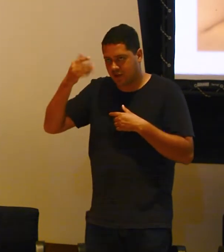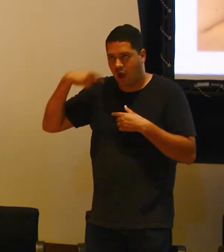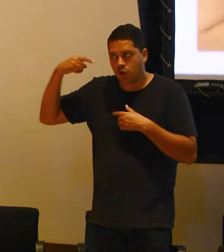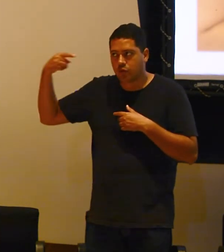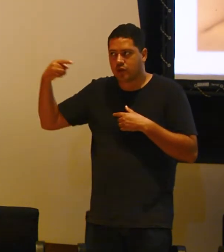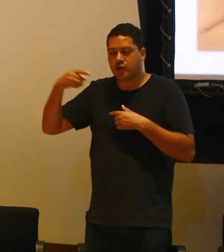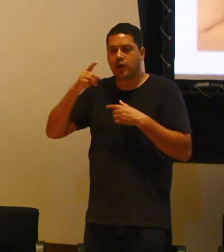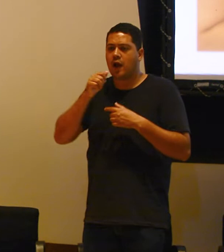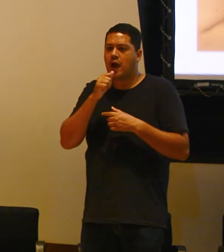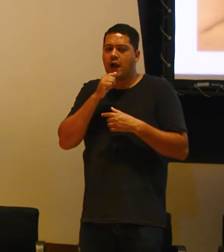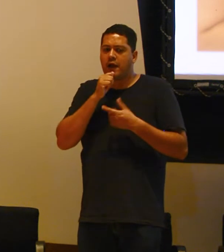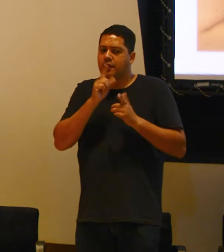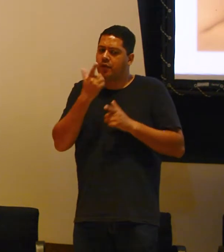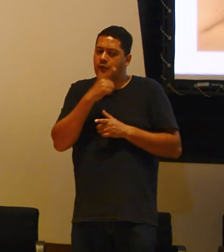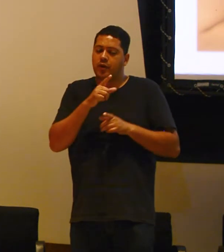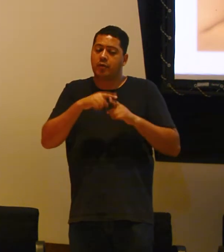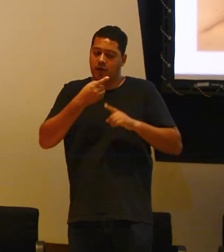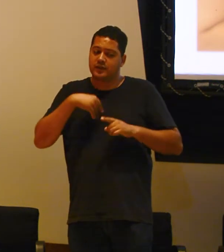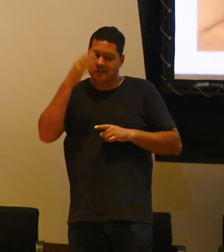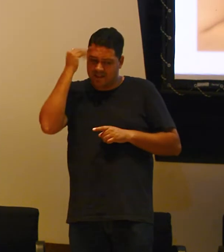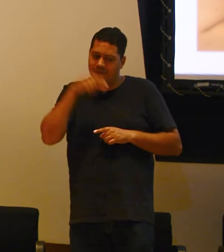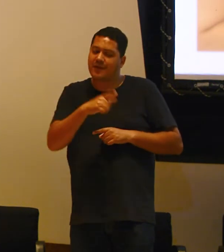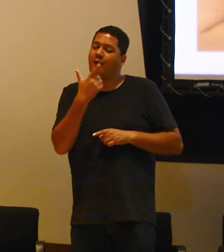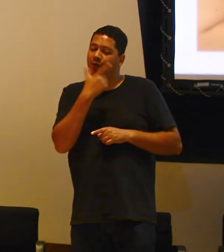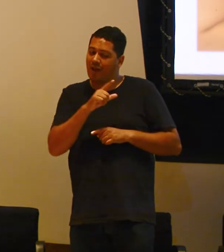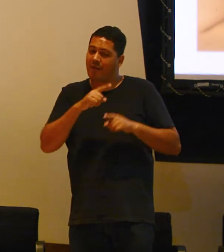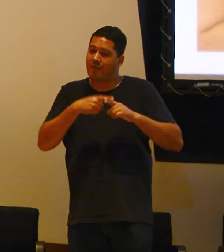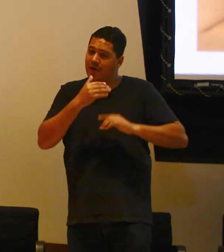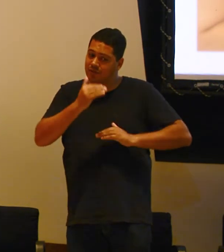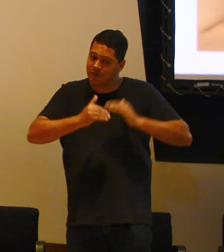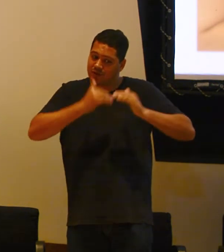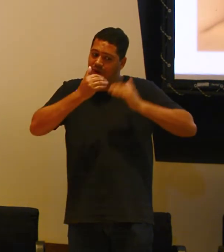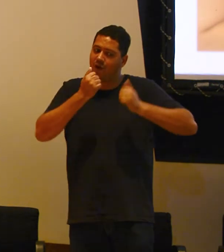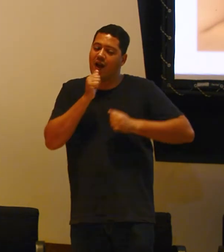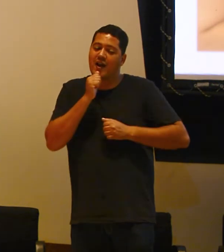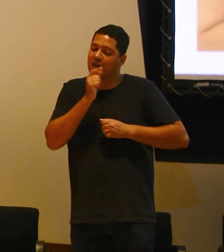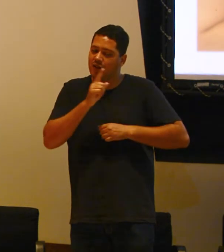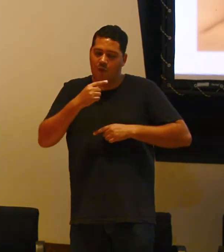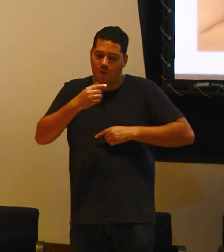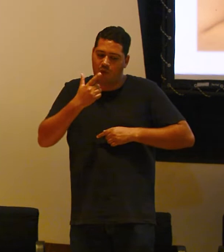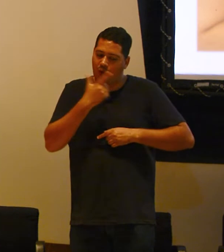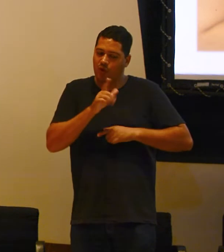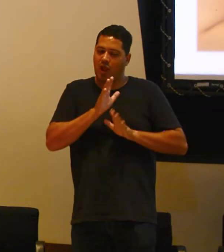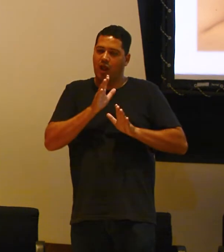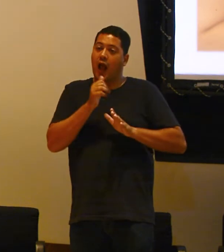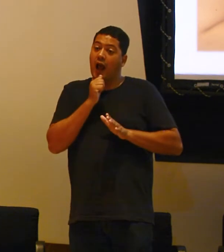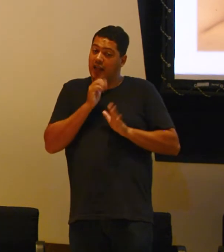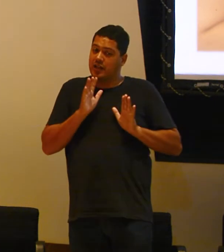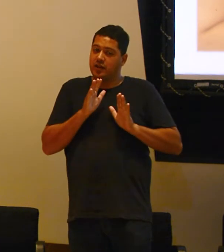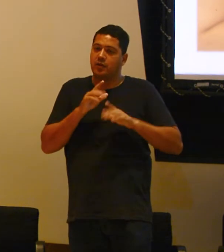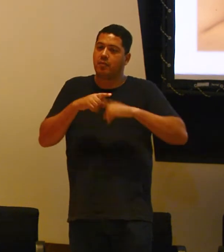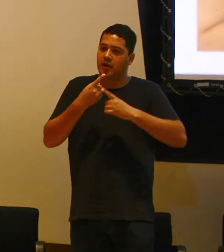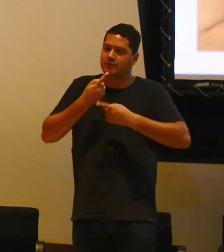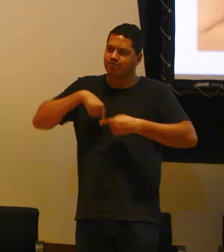que ele é capaz, mas o desempenho dele ainda não consegue. Então, a gente precisa fazer